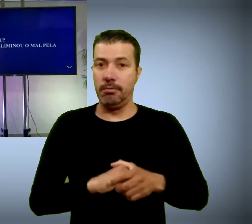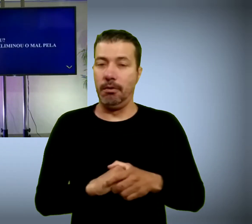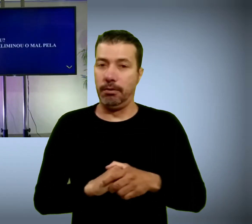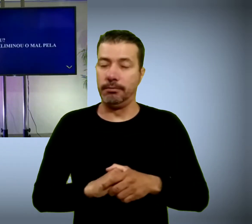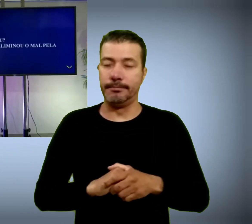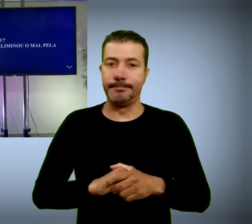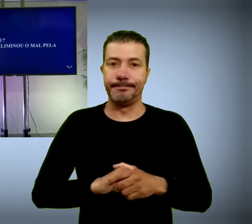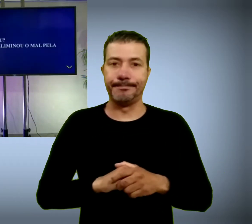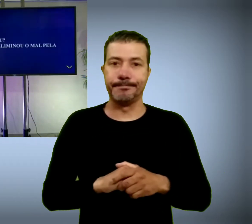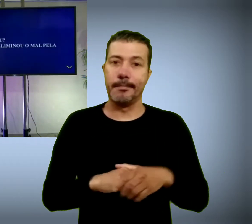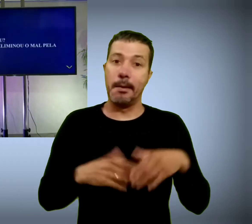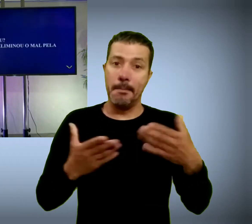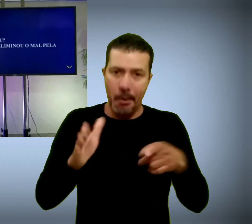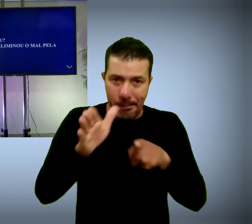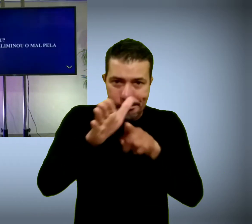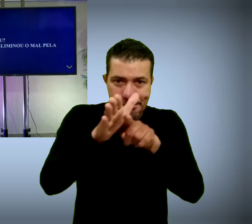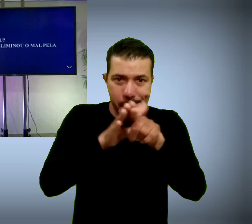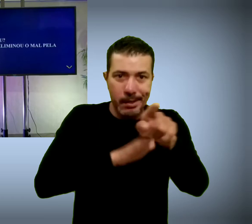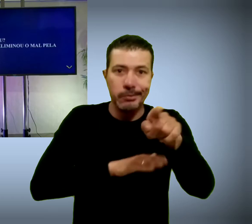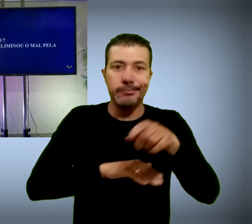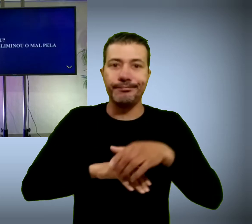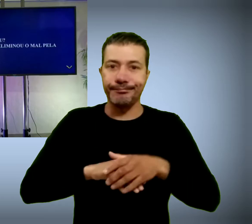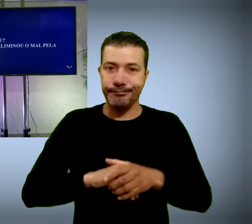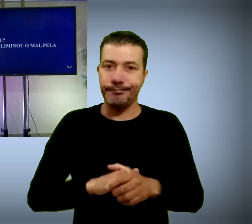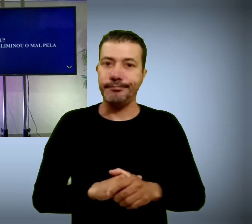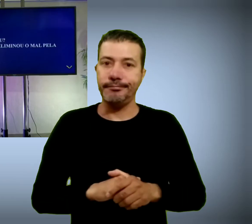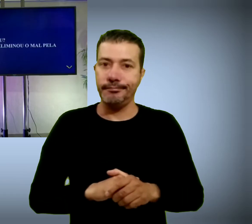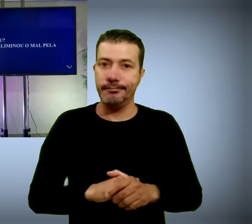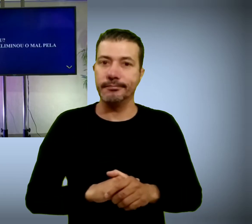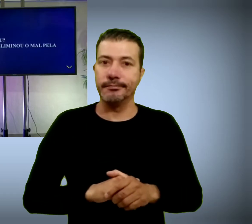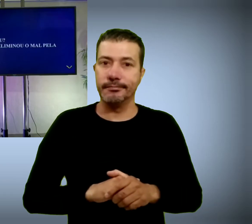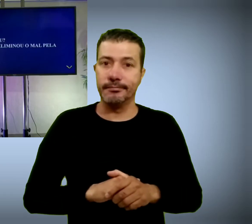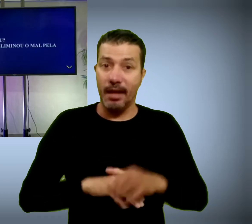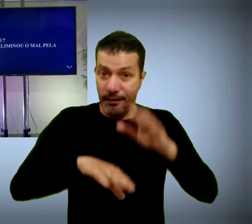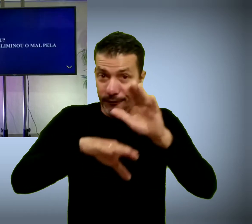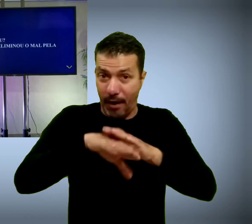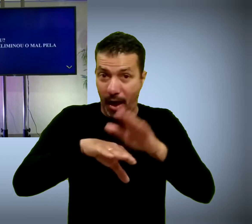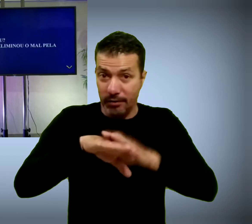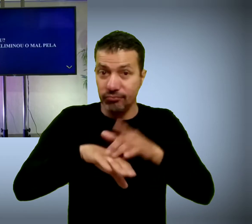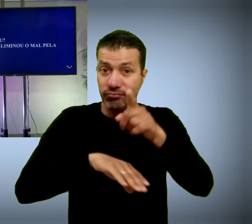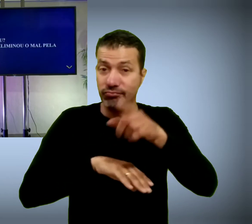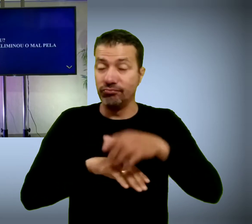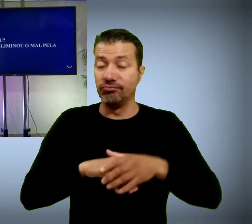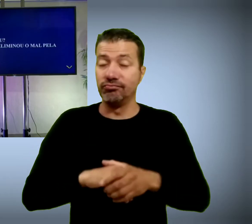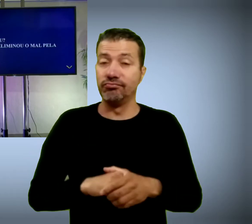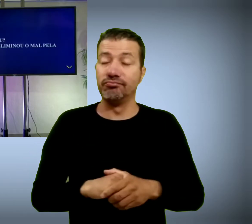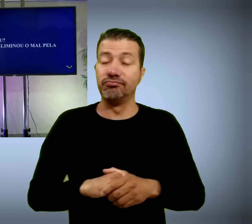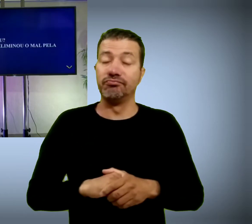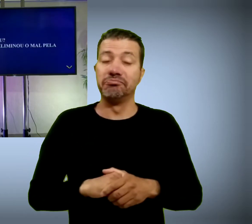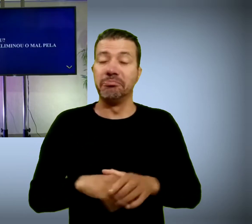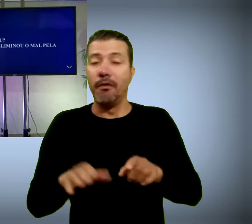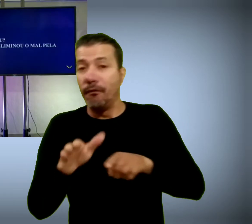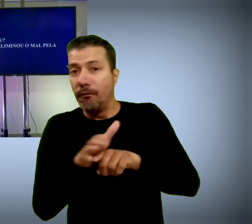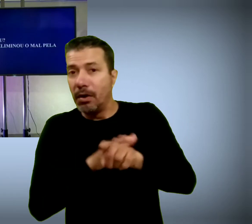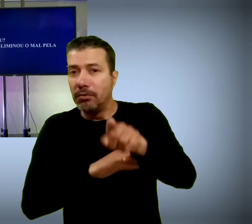bem. Perguntas que não nos fizeram, mas que eu vou fazer aqui.